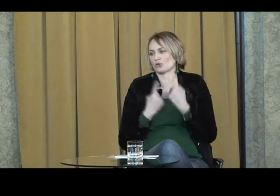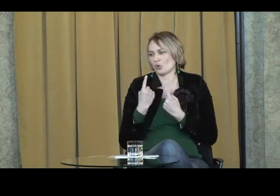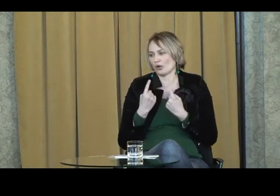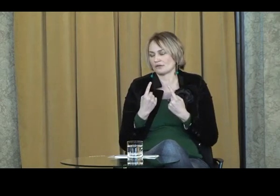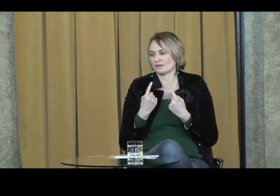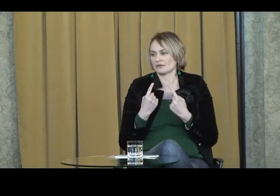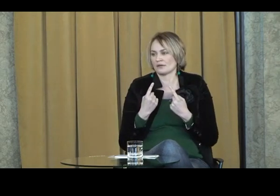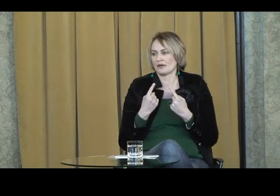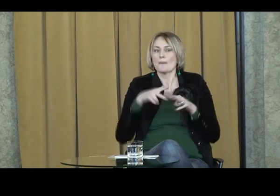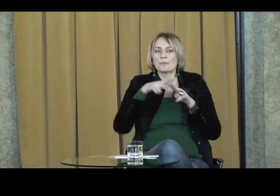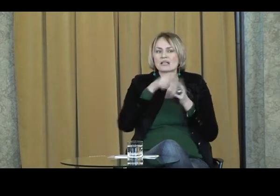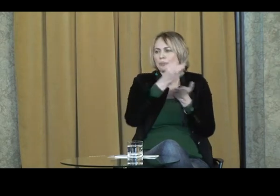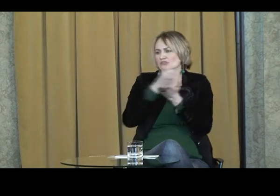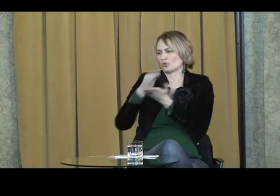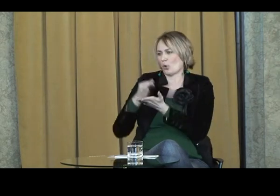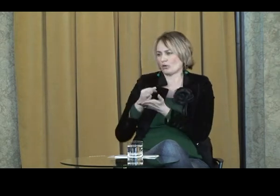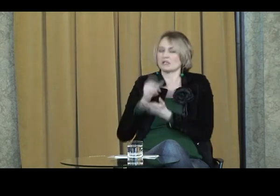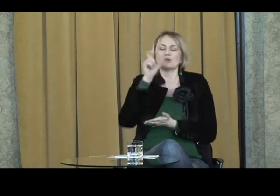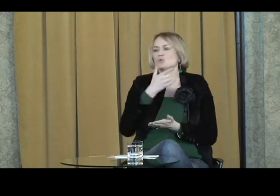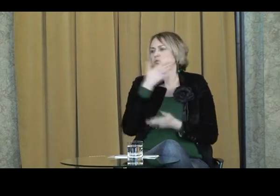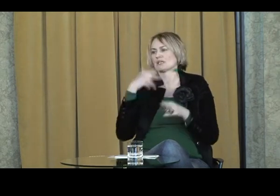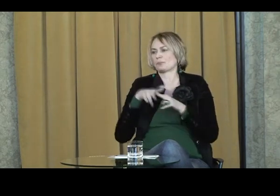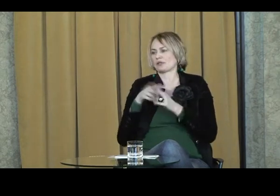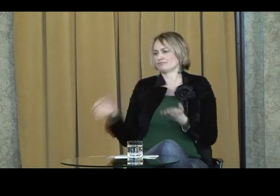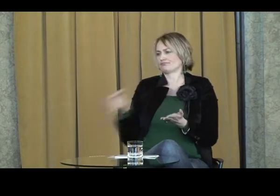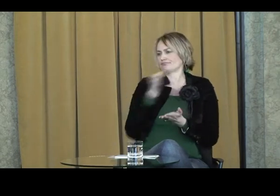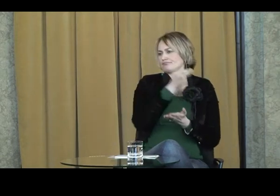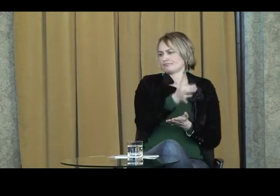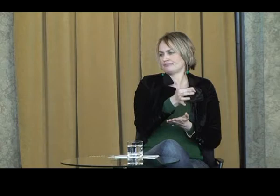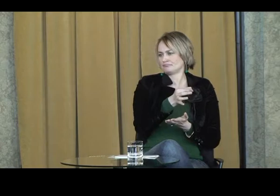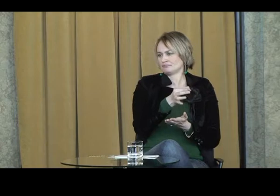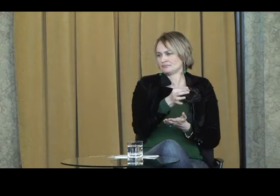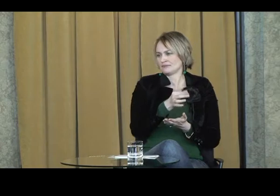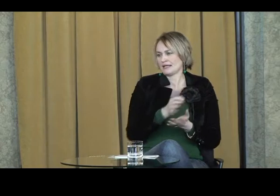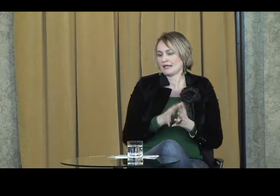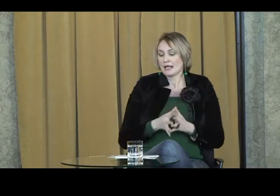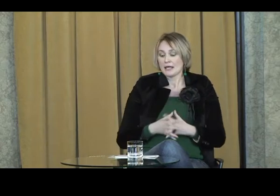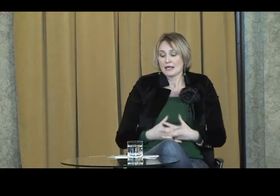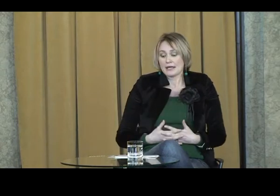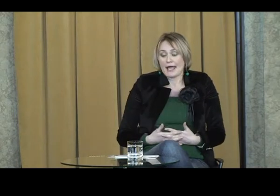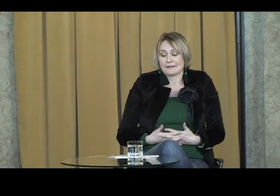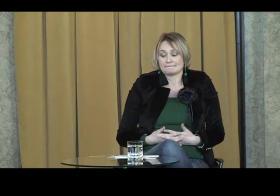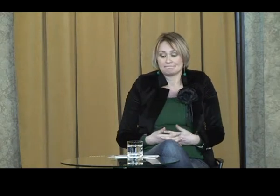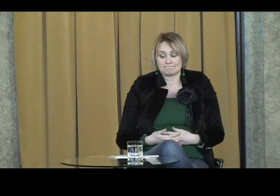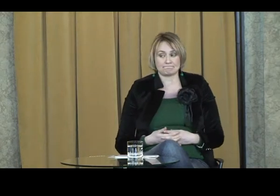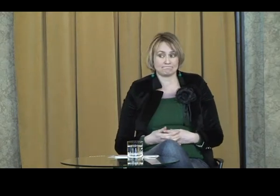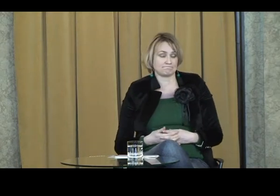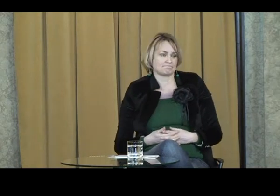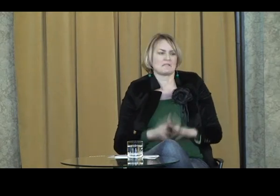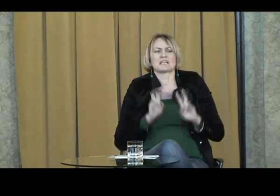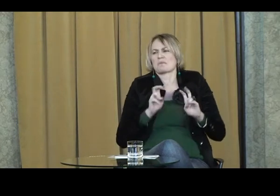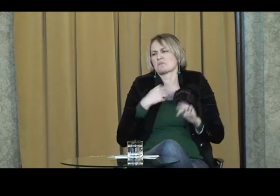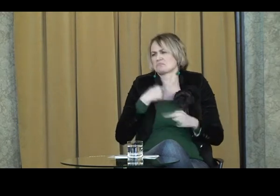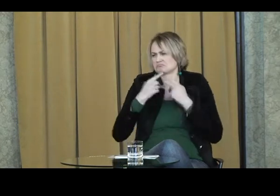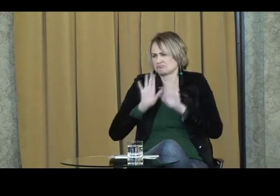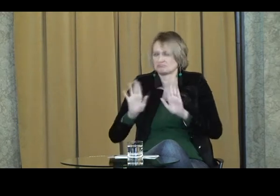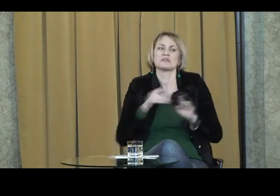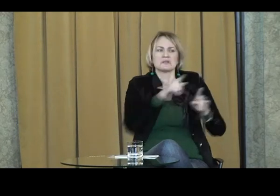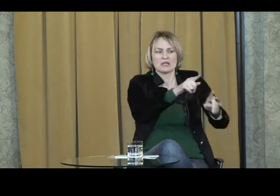Es gibt manche Situationen, behinderte Positionen, wo man sagt, naja, da gehörst du hin. Zu diesem Thema